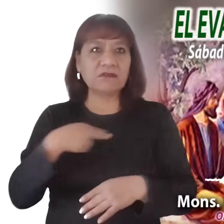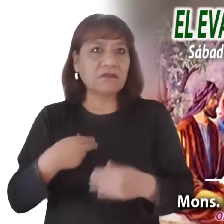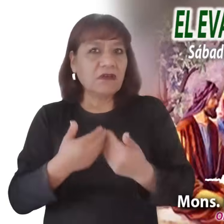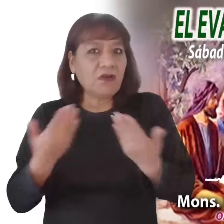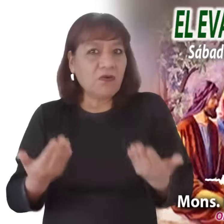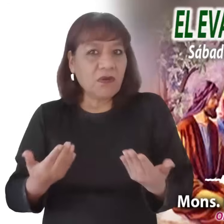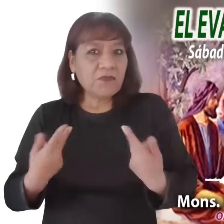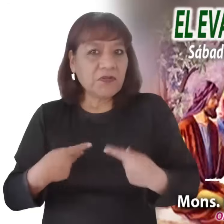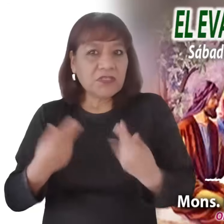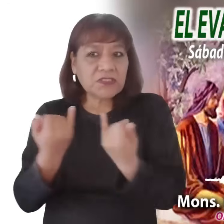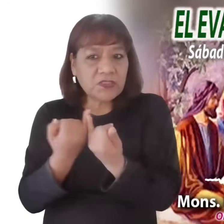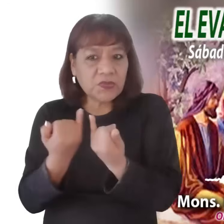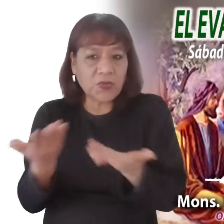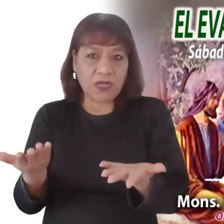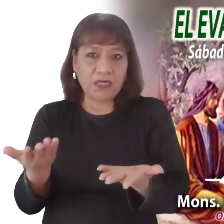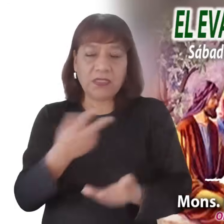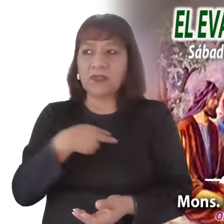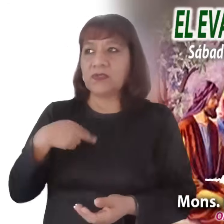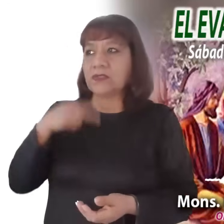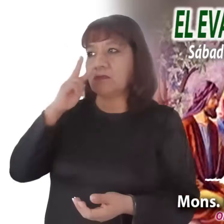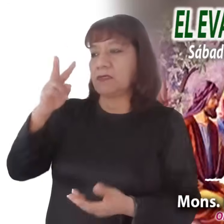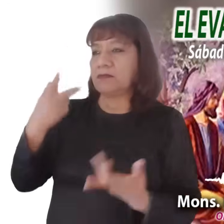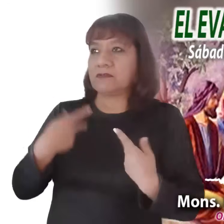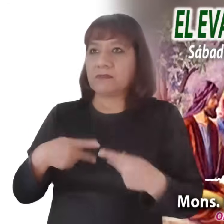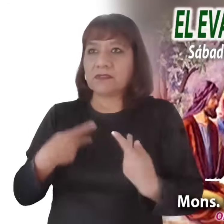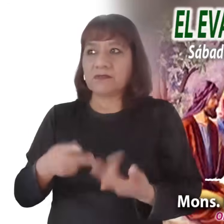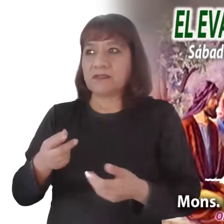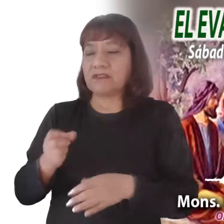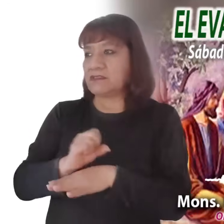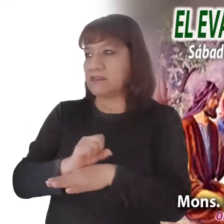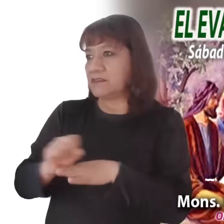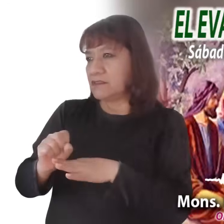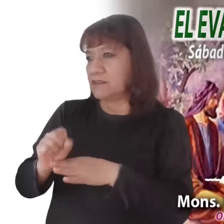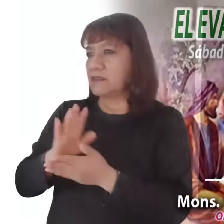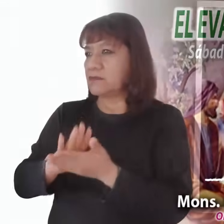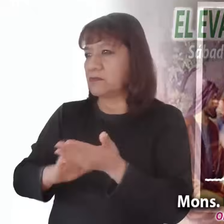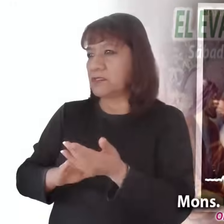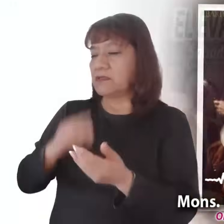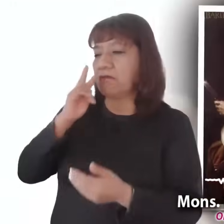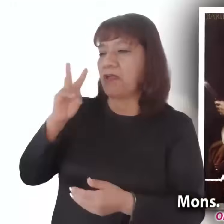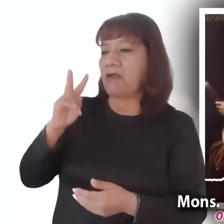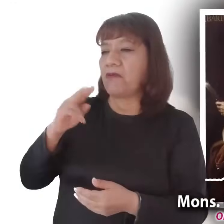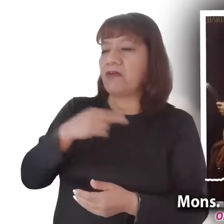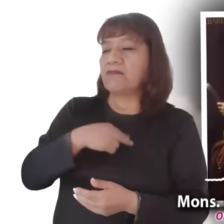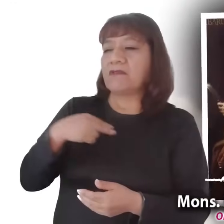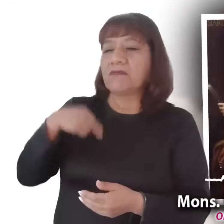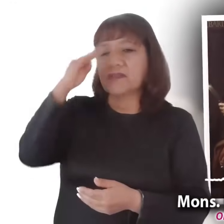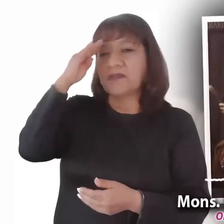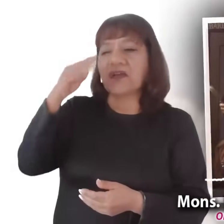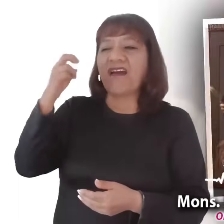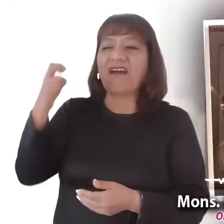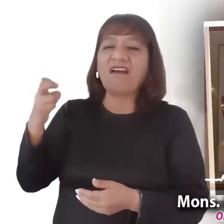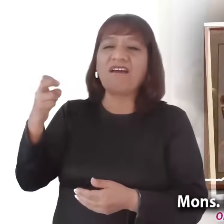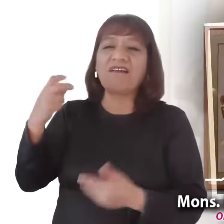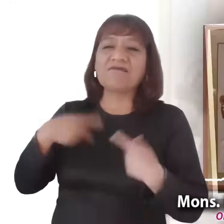demasiada frecuencia, quien no tiene doblez es considerado tonto e ingenuo. Hemos llegado a